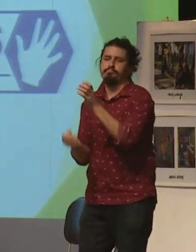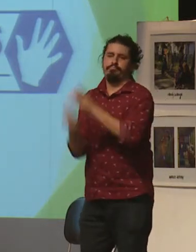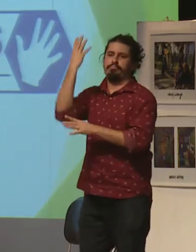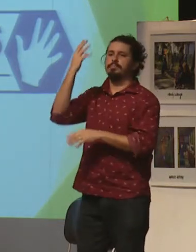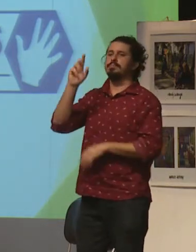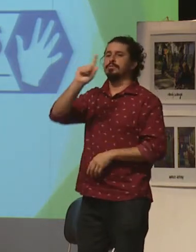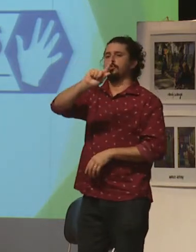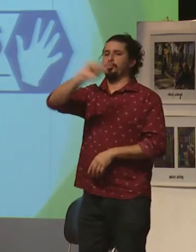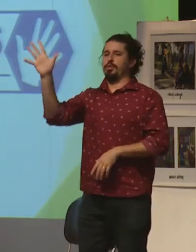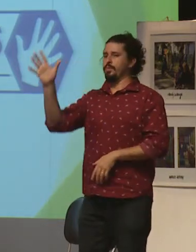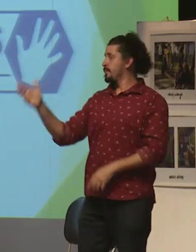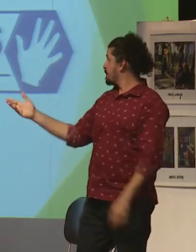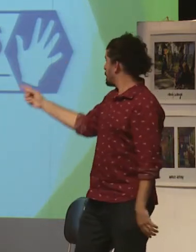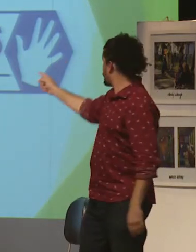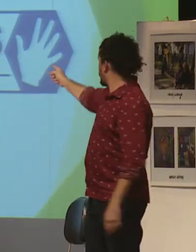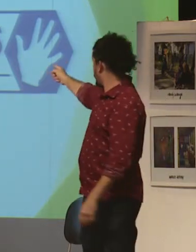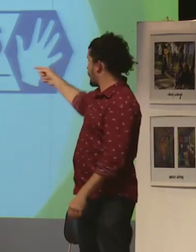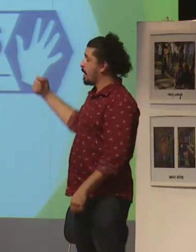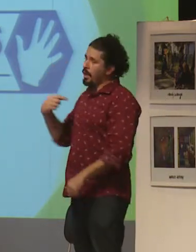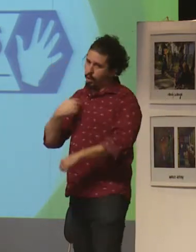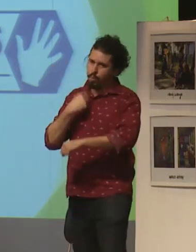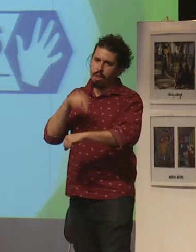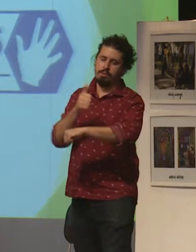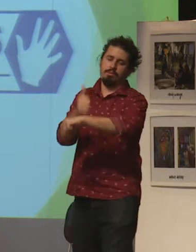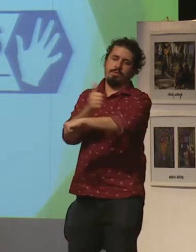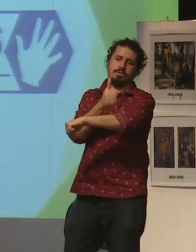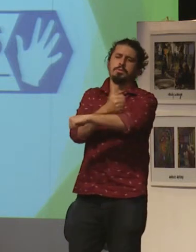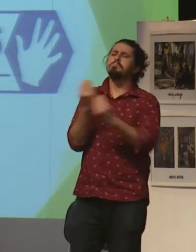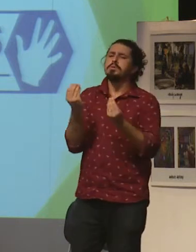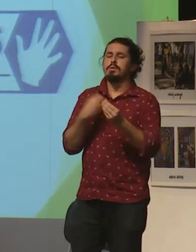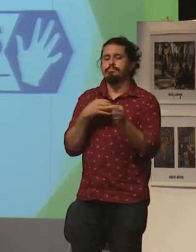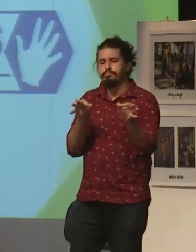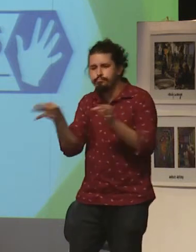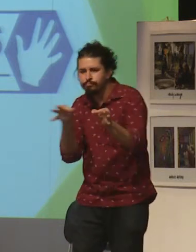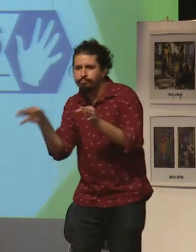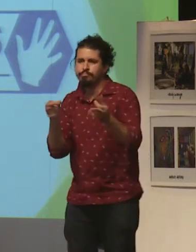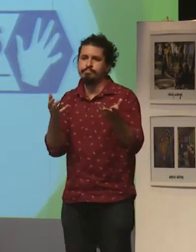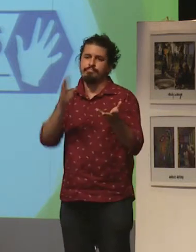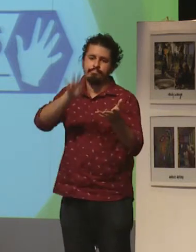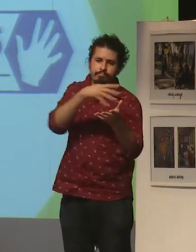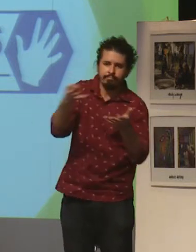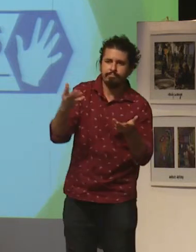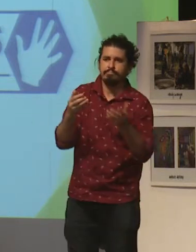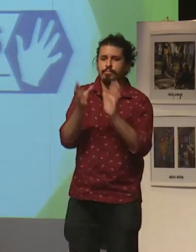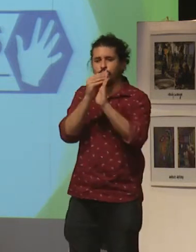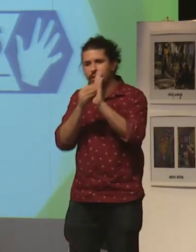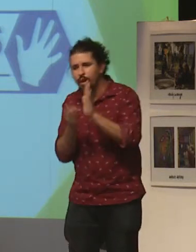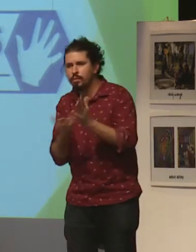teve a ideia de criar isso como Libras Digital. Sim, eu participei também no projeto, na elaboração de